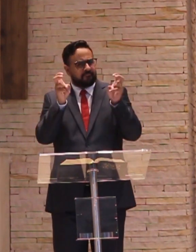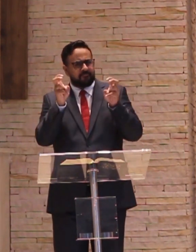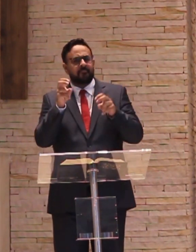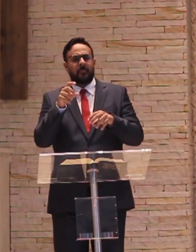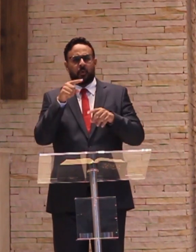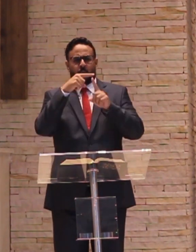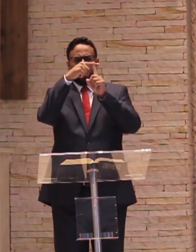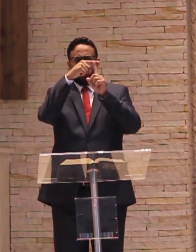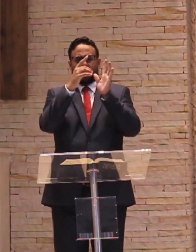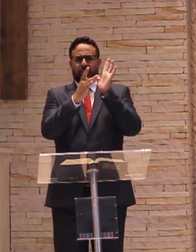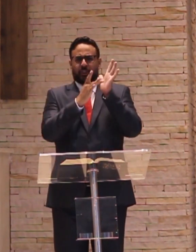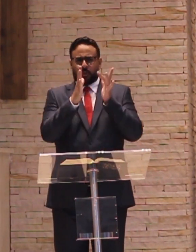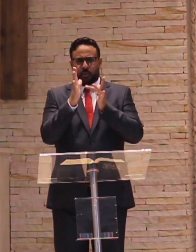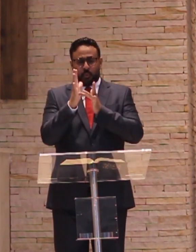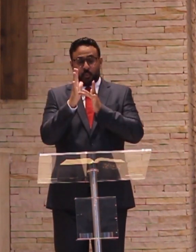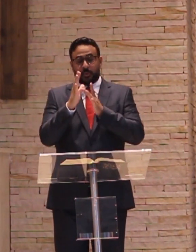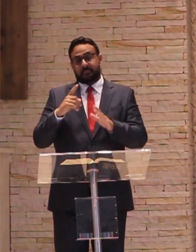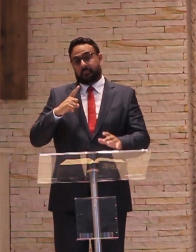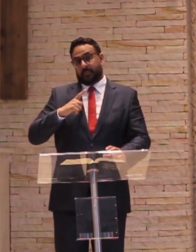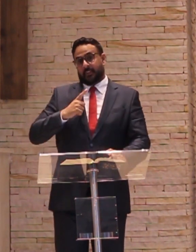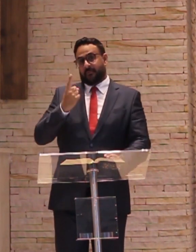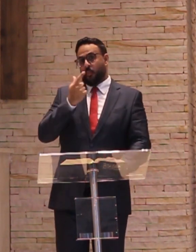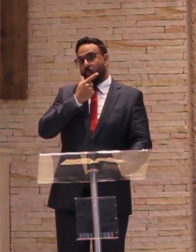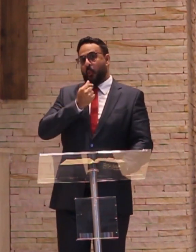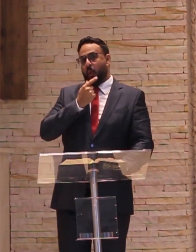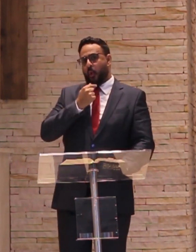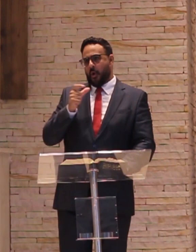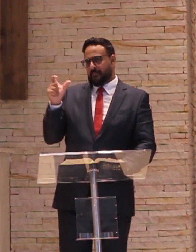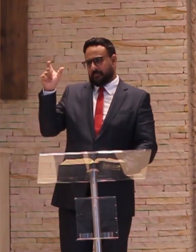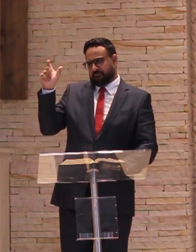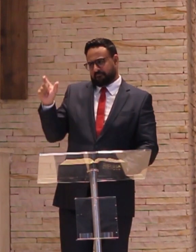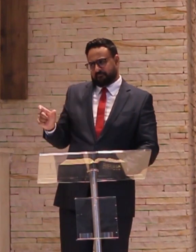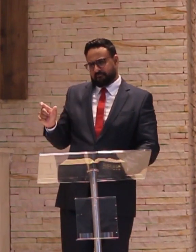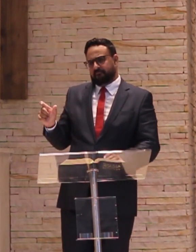filmes, lido histórias a respeito da crucifixão de Jesus.